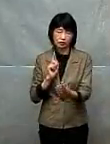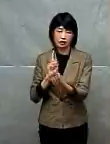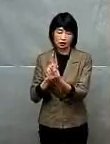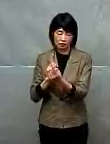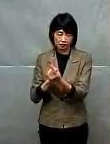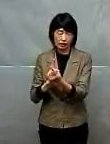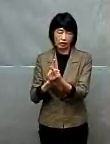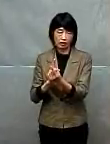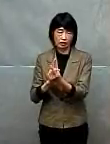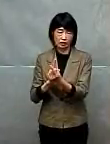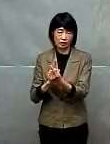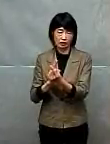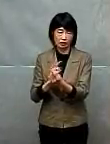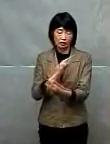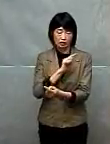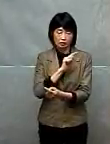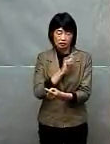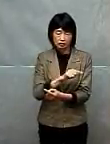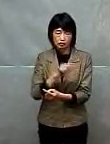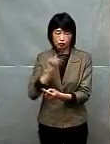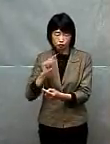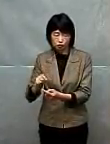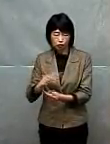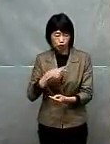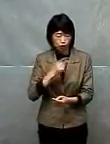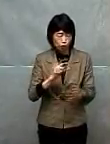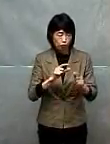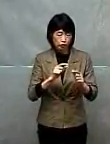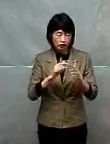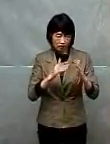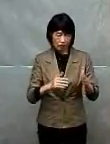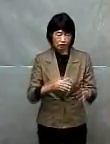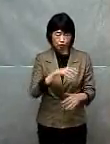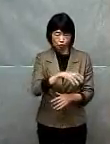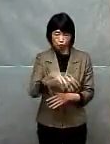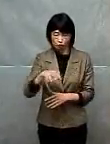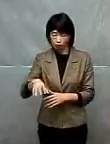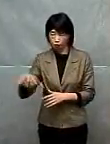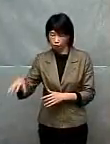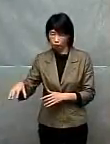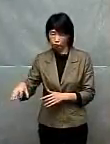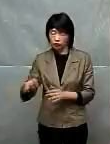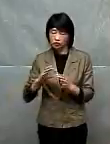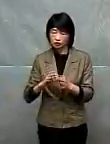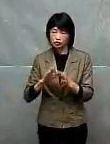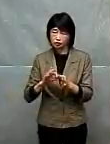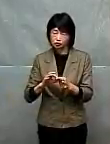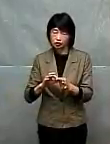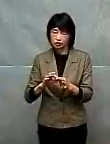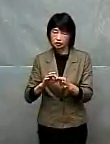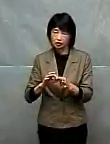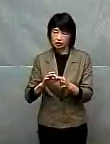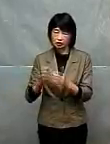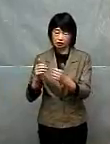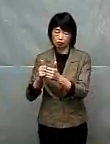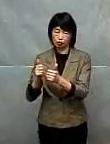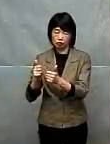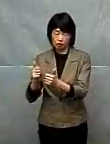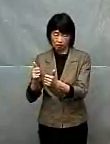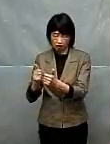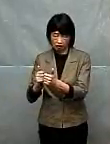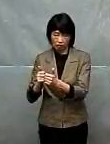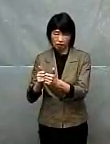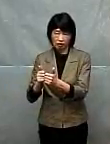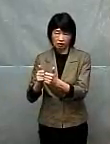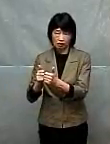社会課題として計上していたけれども不適切だったんじゃないかという疑惑が持たれている場所について一つ一つ確認したん